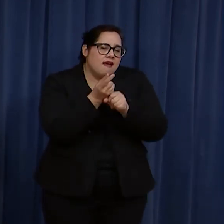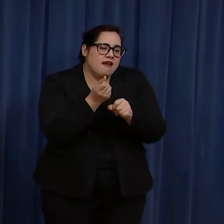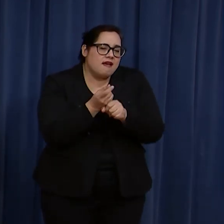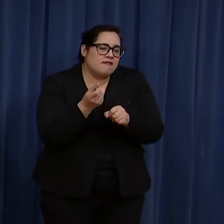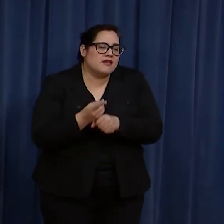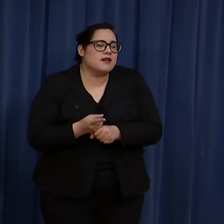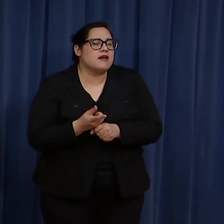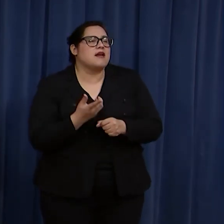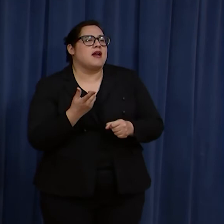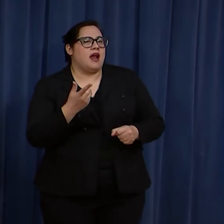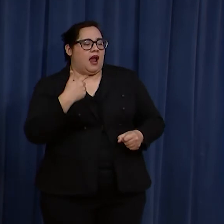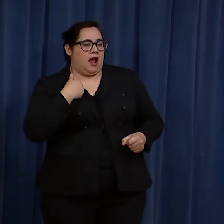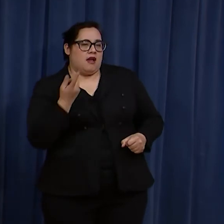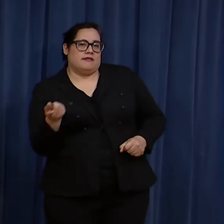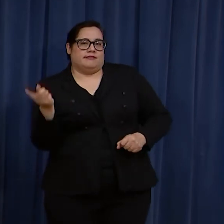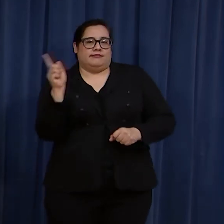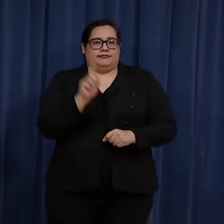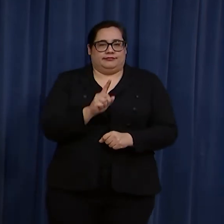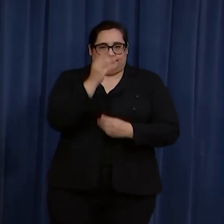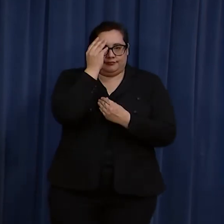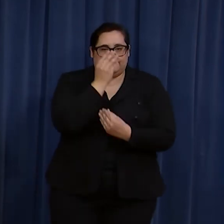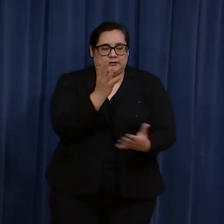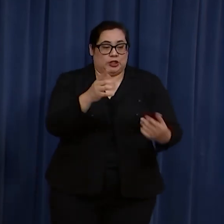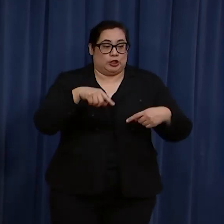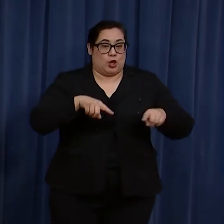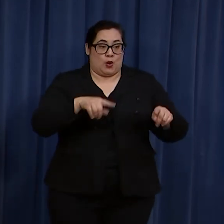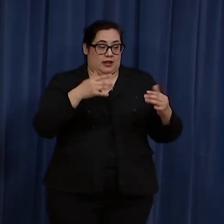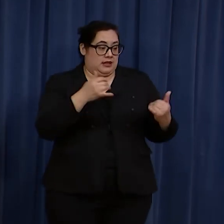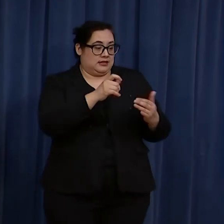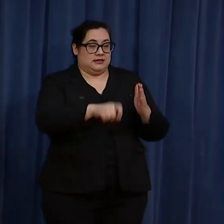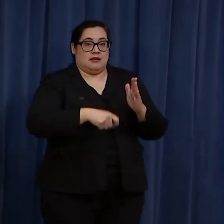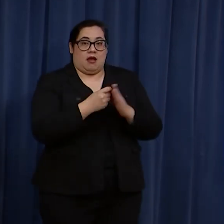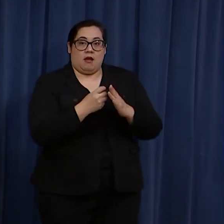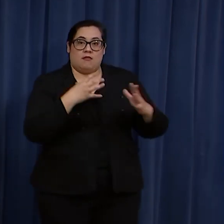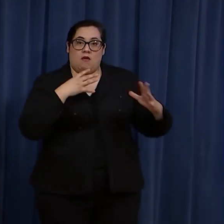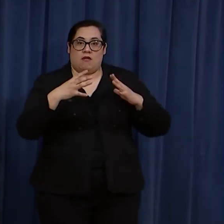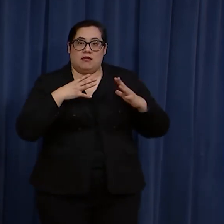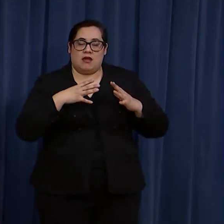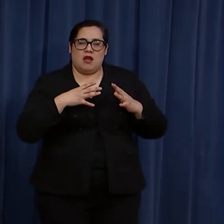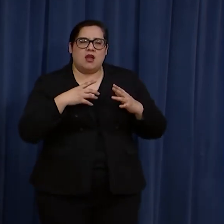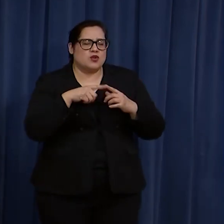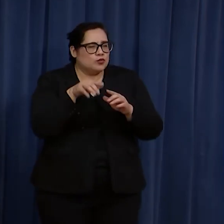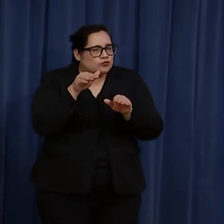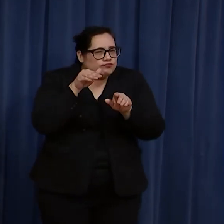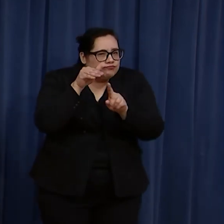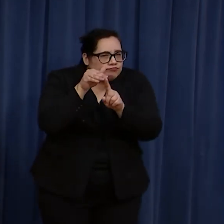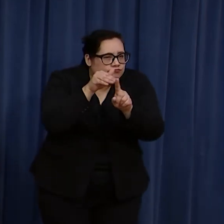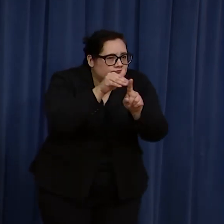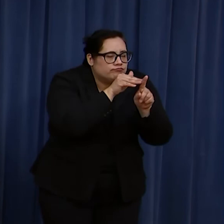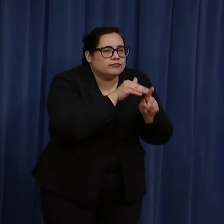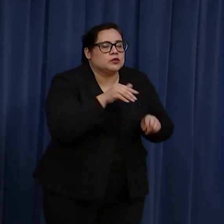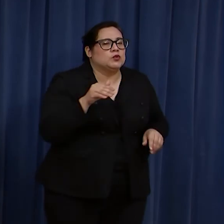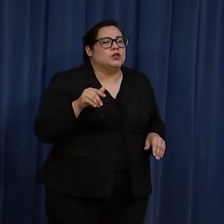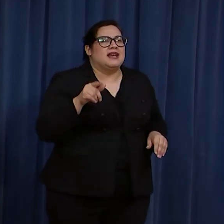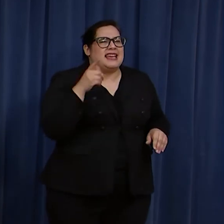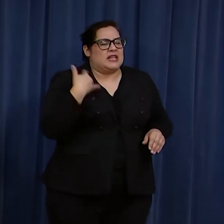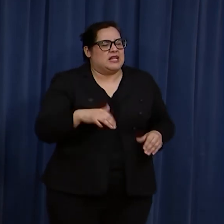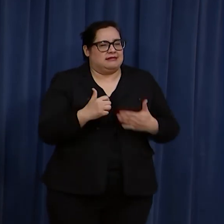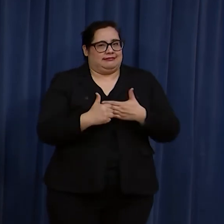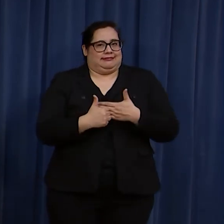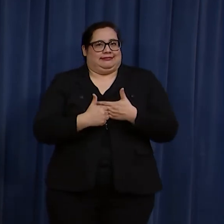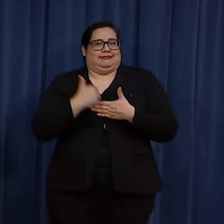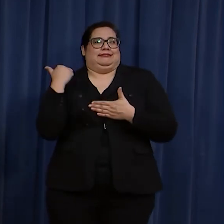me presento ante ustedes durante la temporada de fiestas para recordarles lo